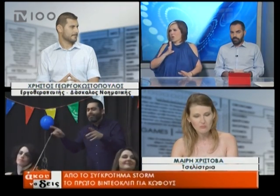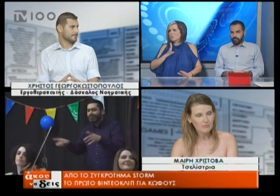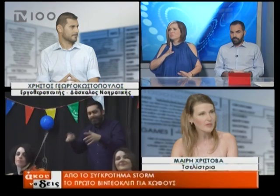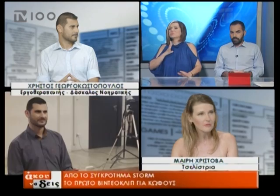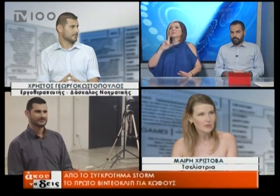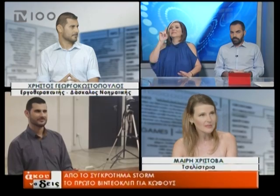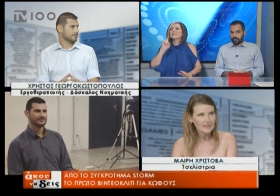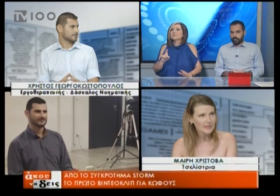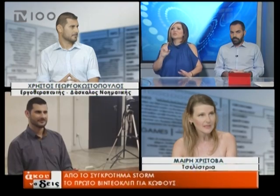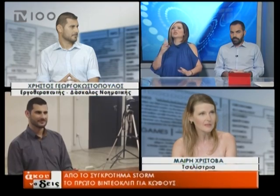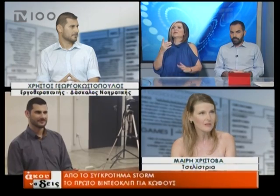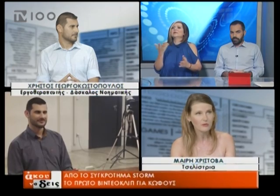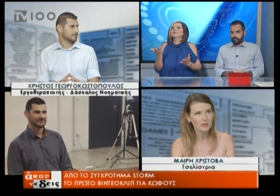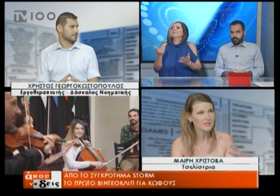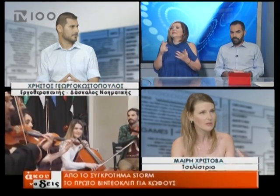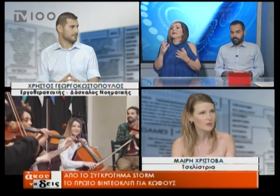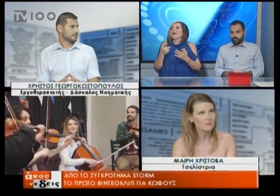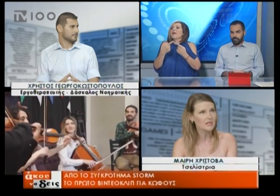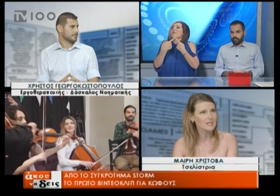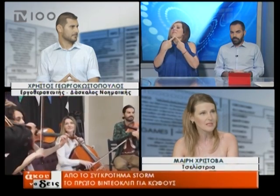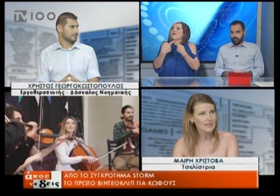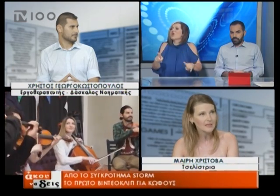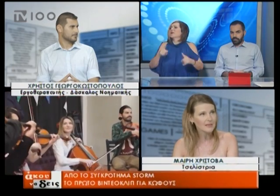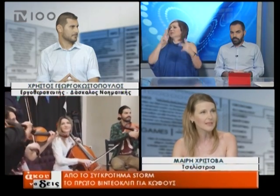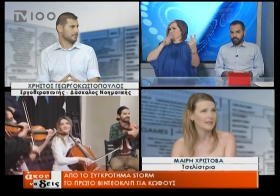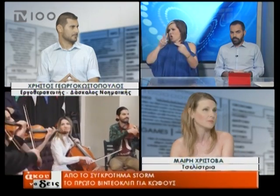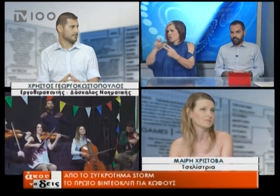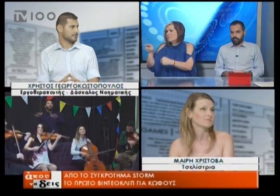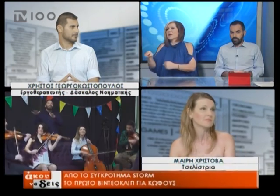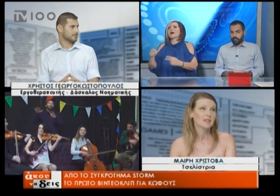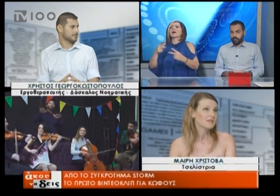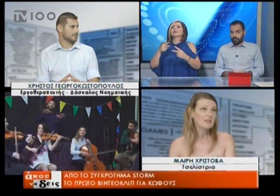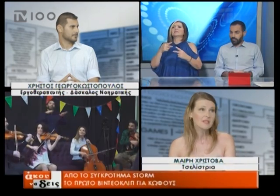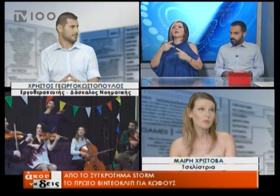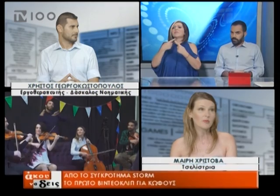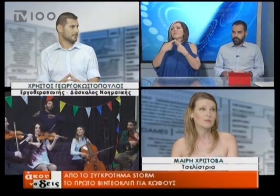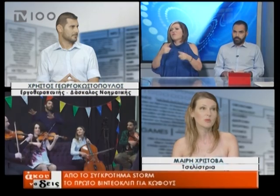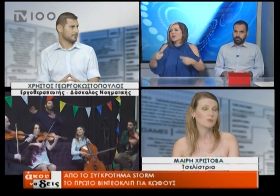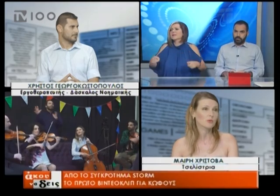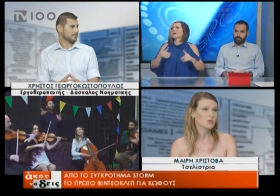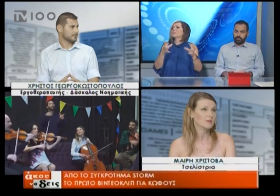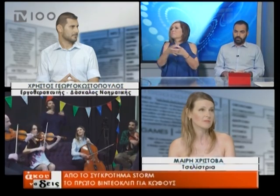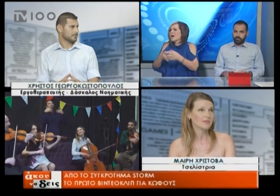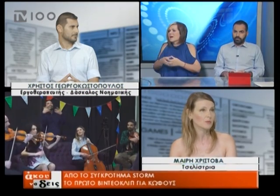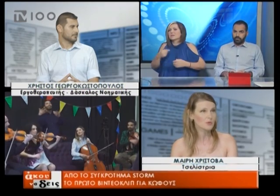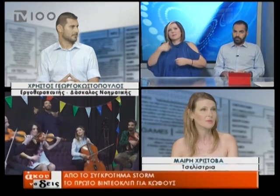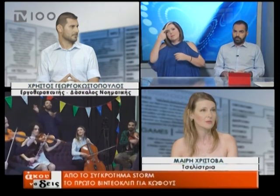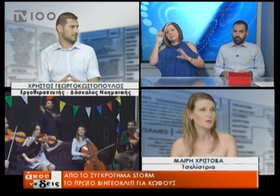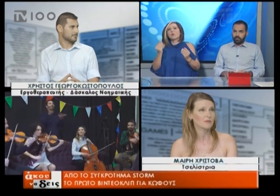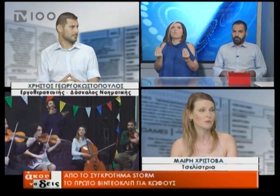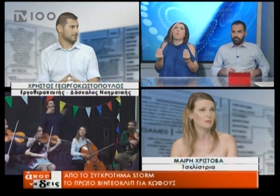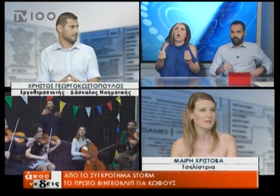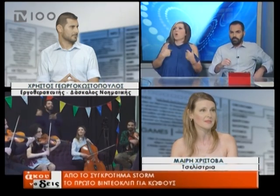διαφορετικές γνωριμίες ή κύκλοι. Δεν ξέρω πώς θα μπορούσε. Mm-hmm. Θα μπορούσαμε